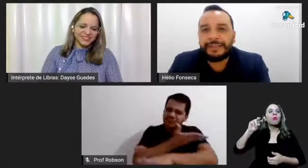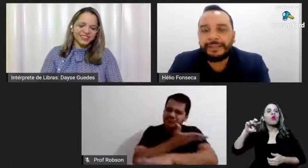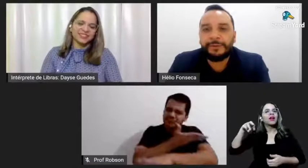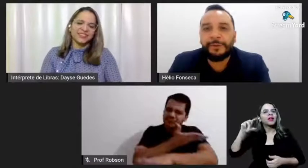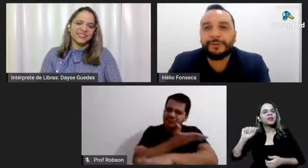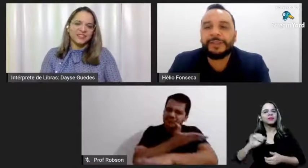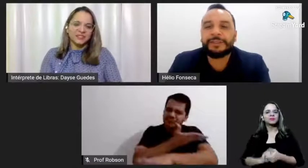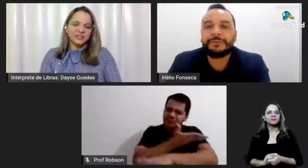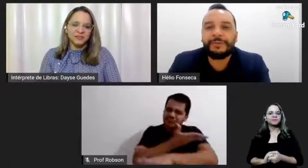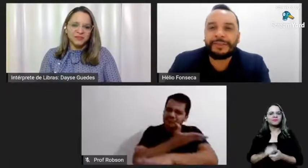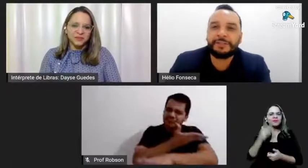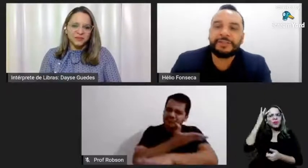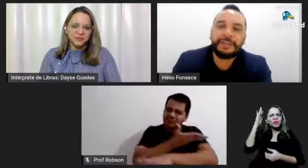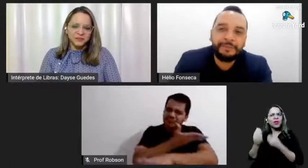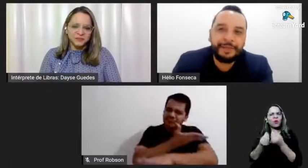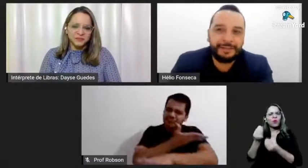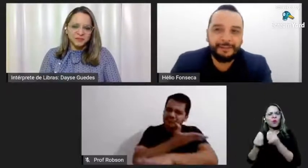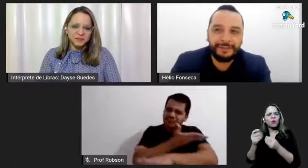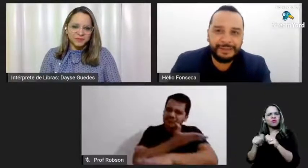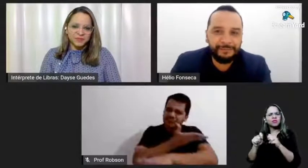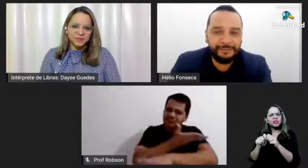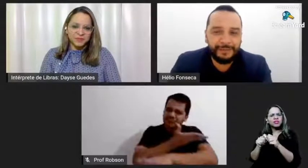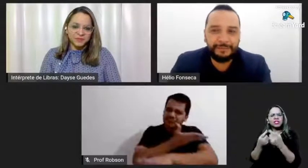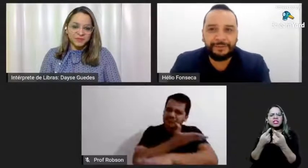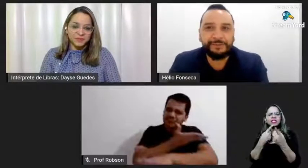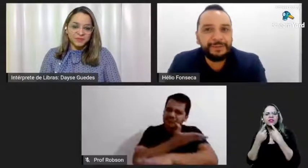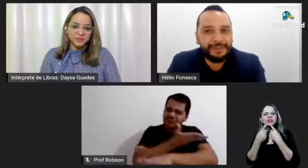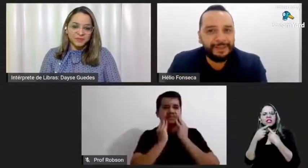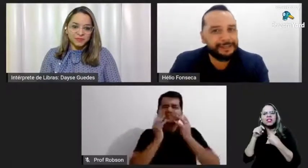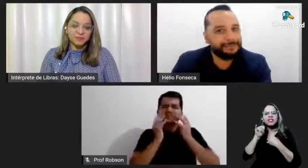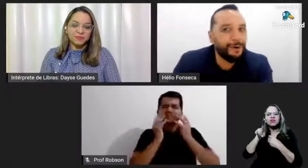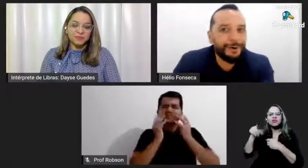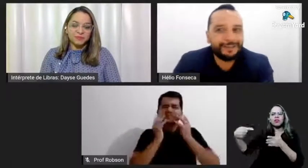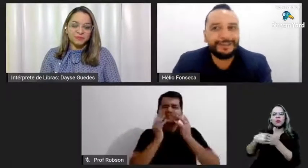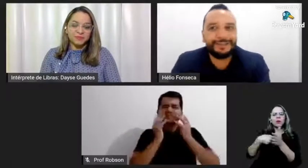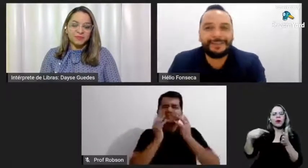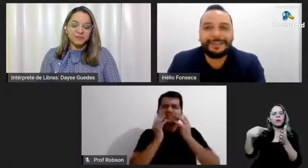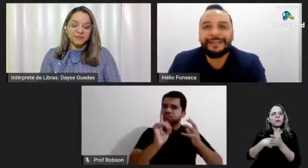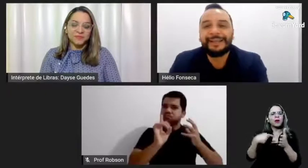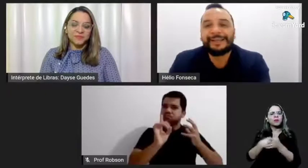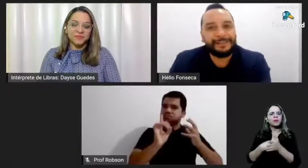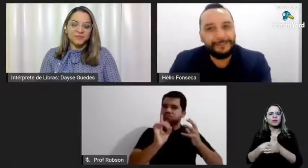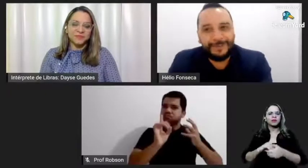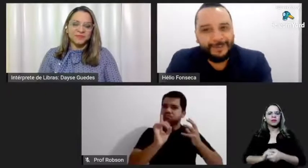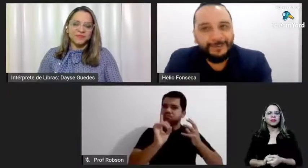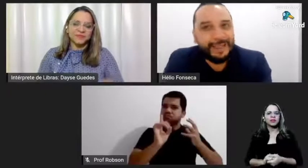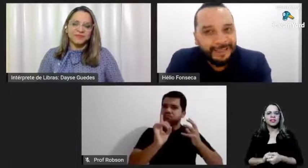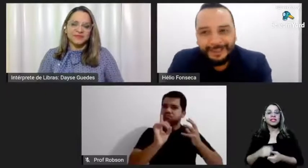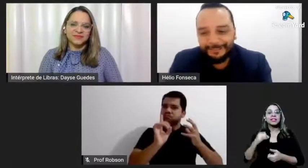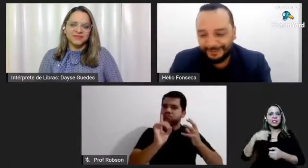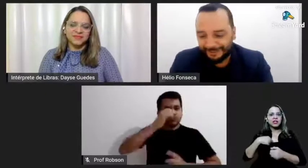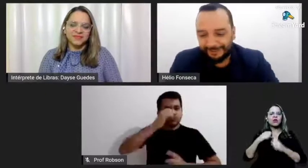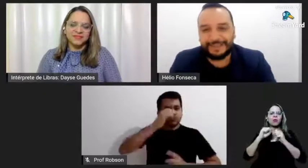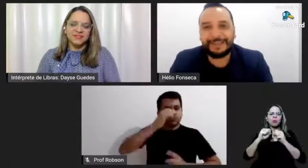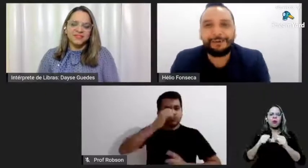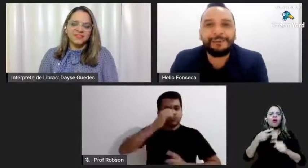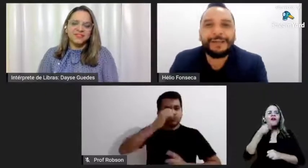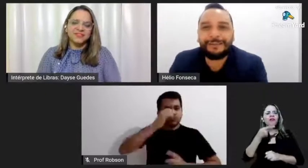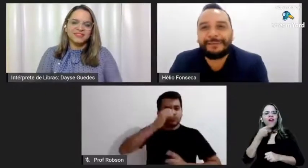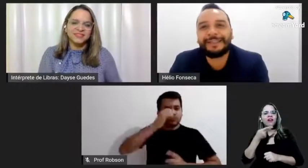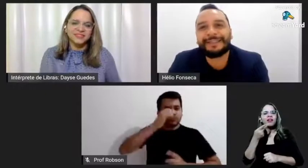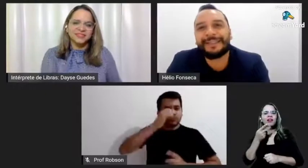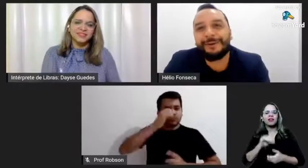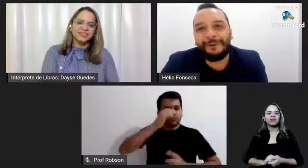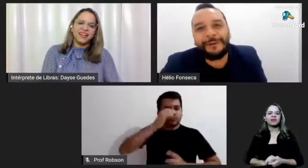Eu não sei exatamente como que a gente vai fazer a dinâmica, se você vai fazer perguntas e respostas, se eu posso ir falando e você vai fazendo